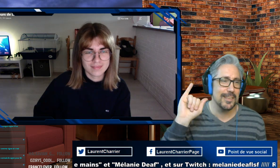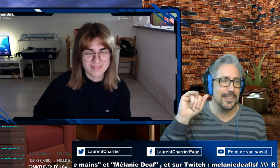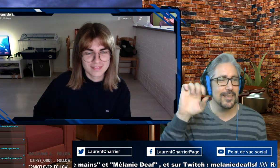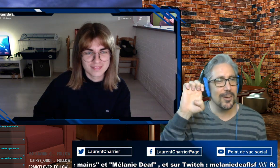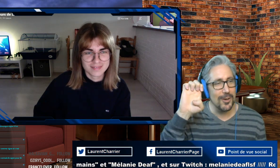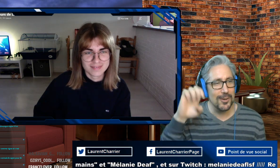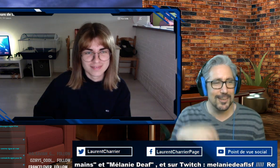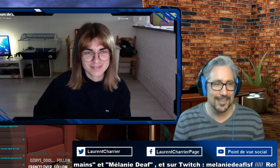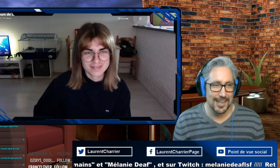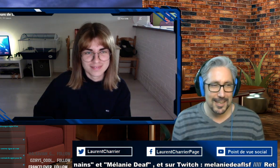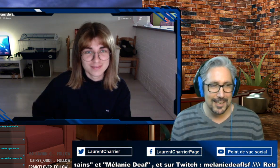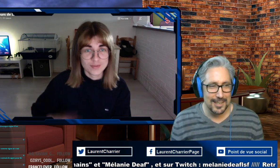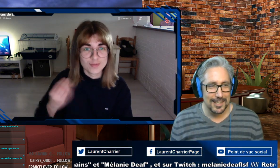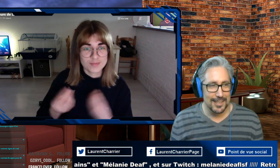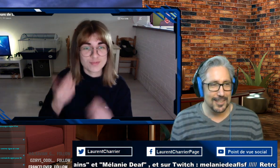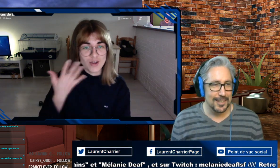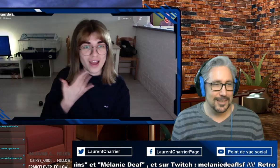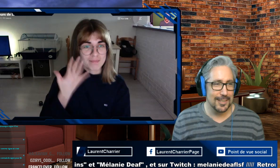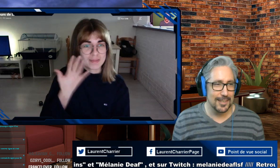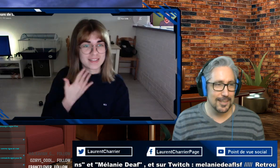N, I, E.